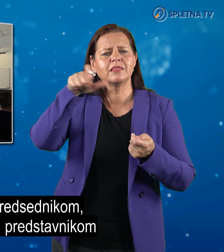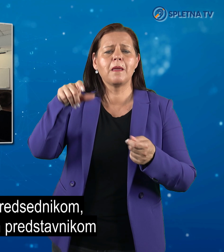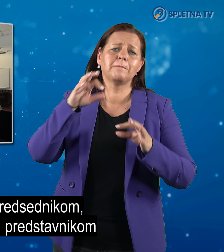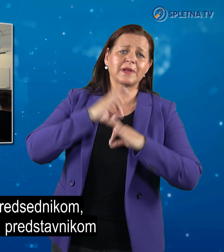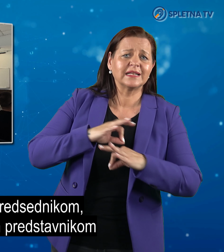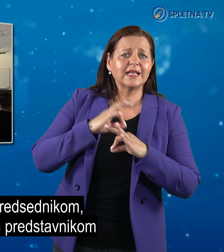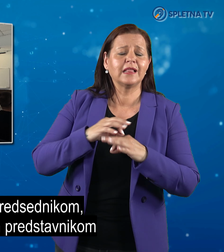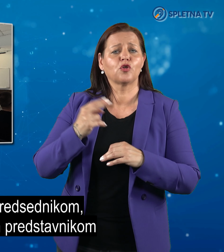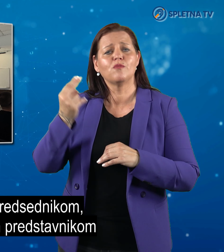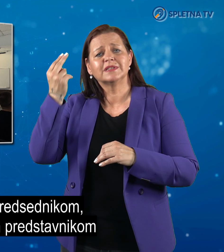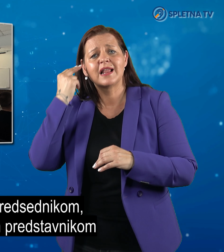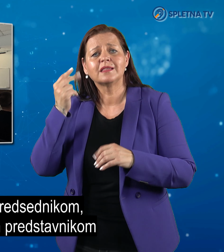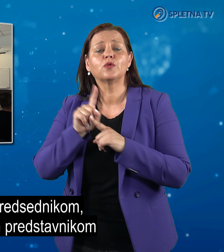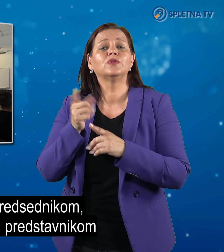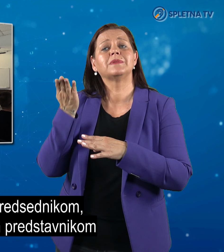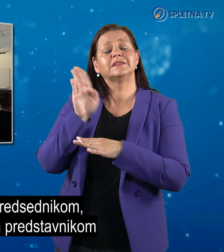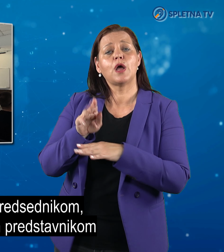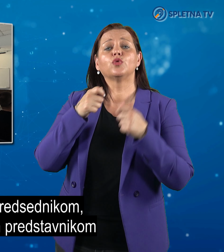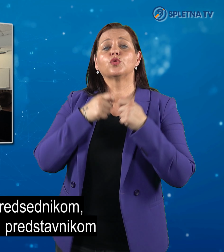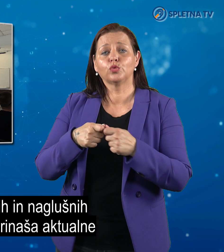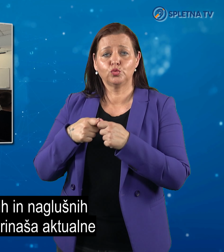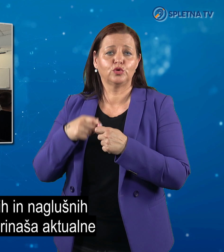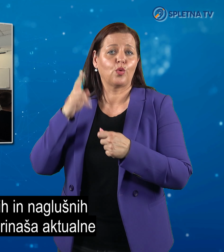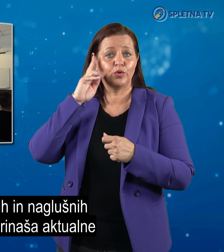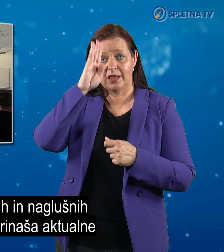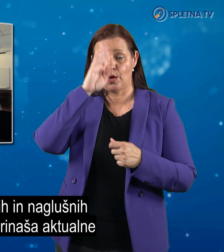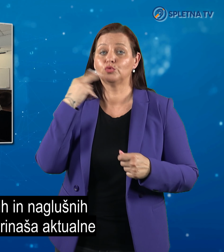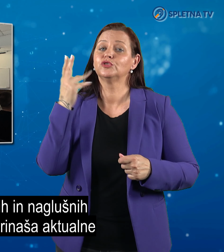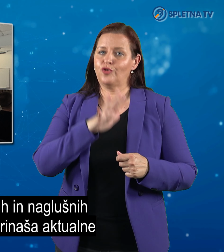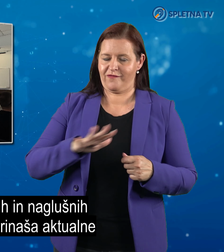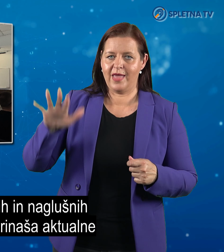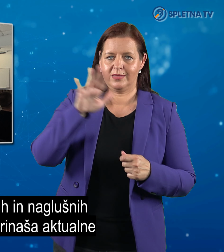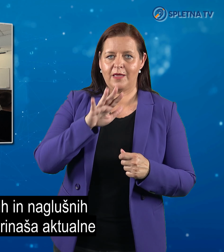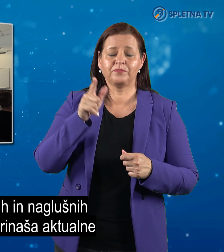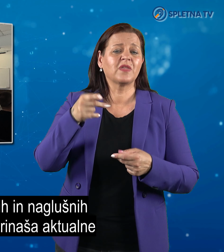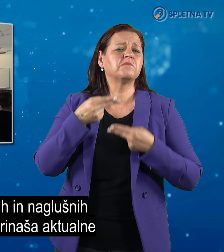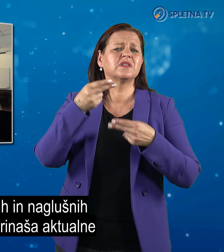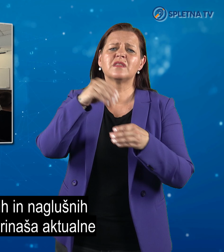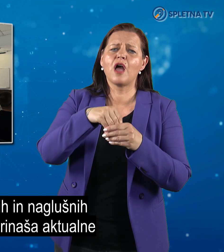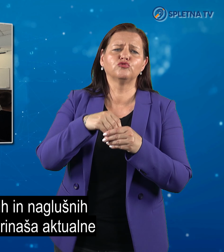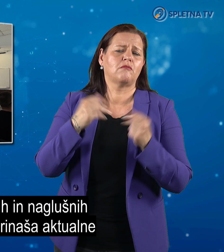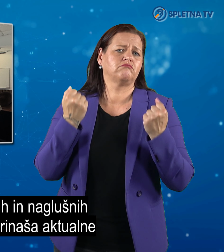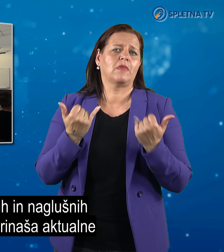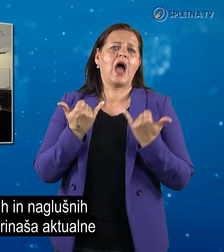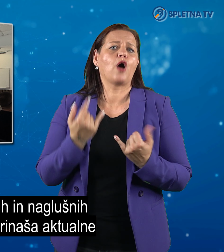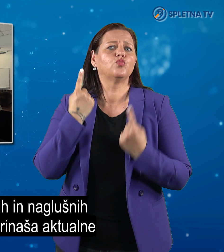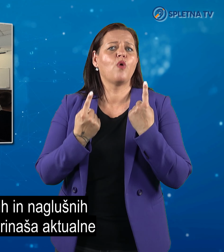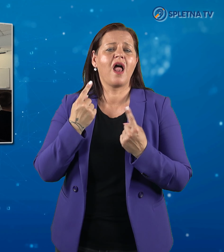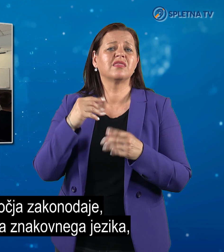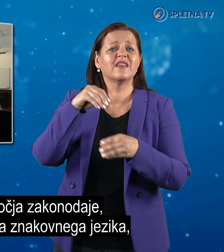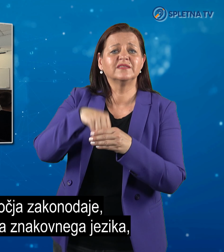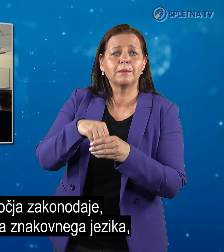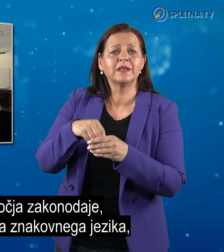in predstavnikom društev gluhih in naglušnih Slovenije, ki prinaša aktualne vsebine s področja zakonodaje,